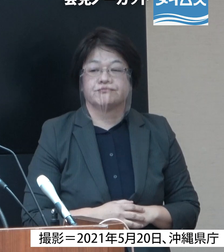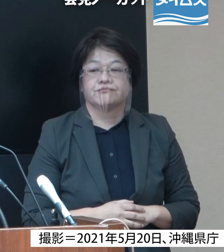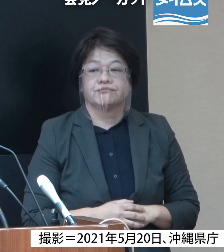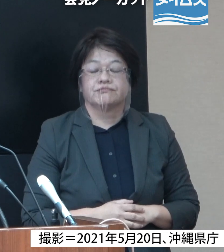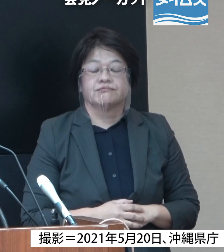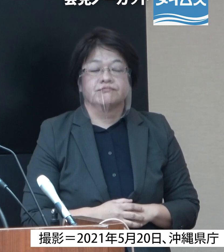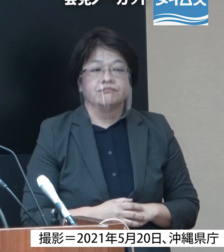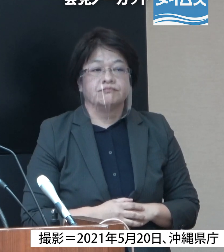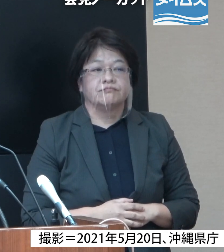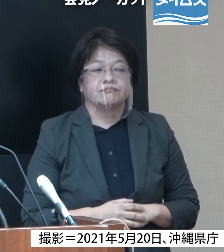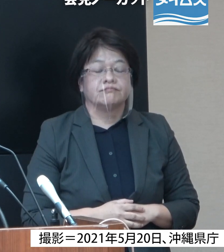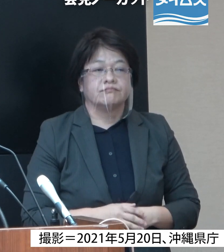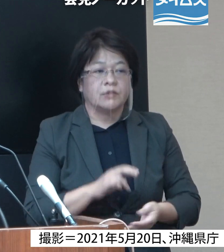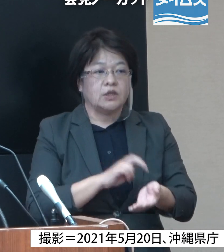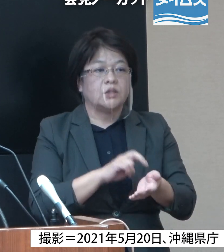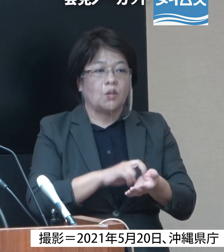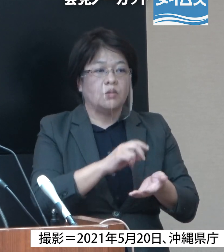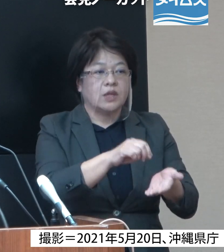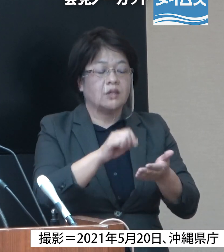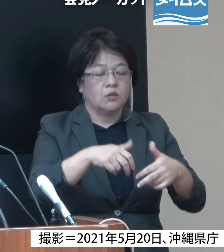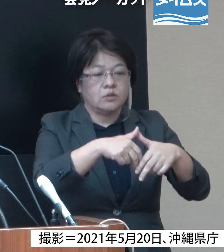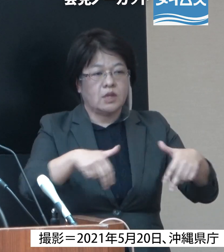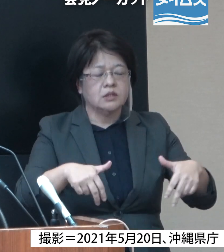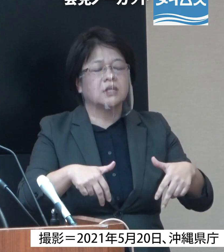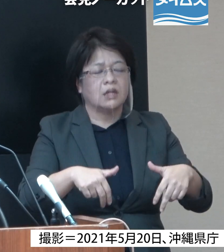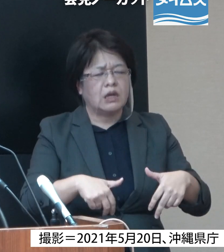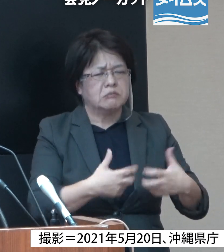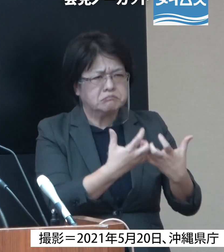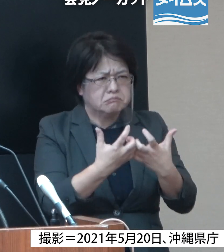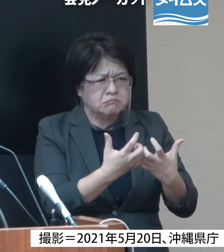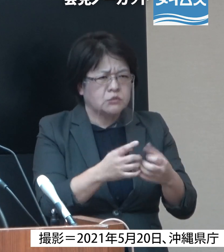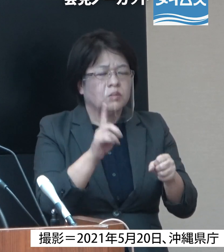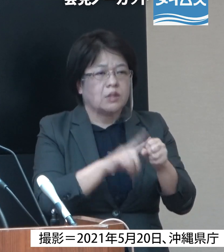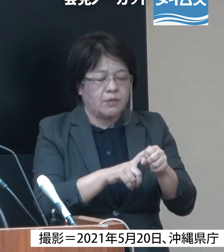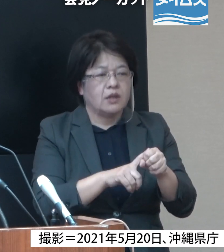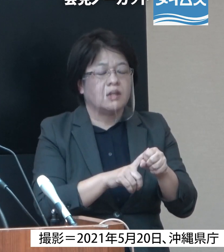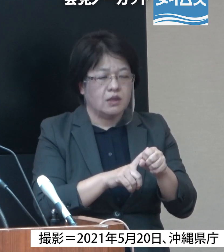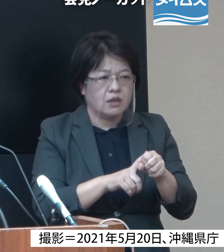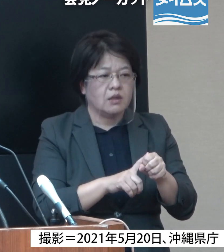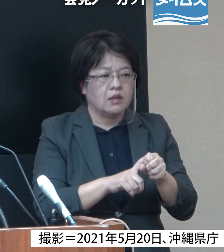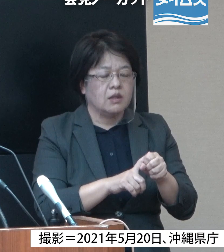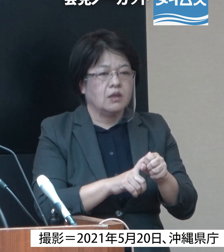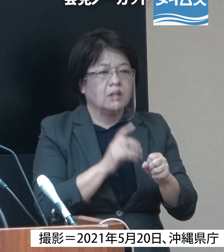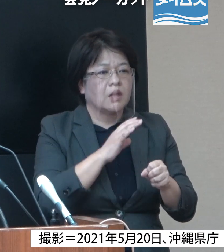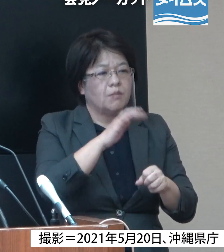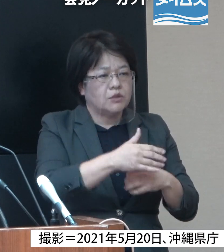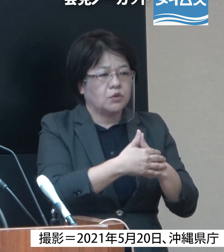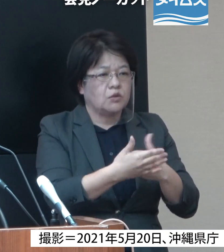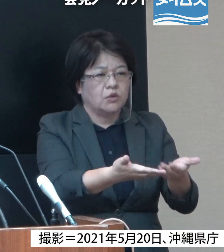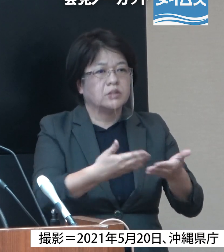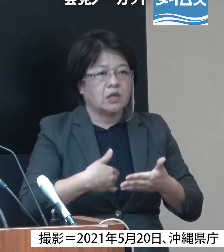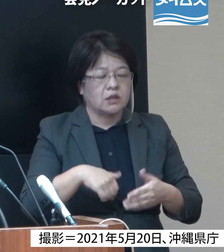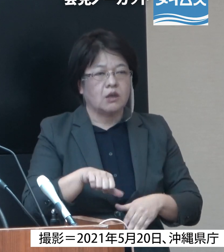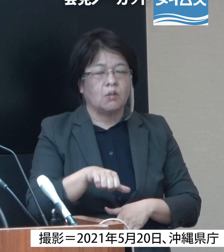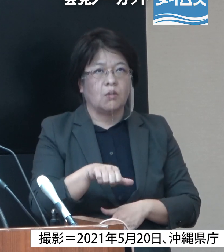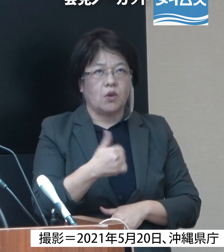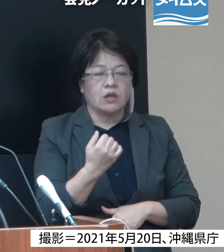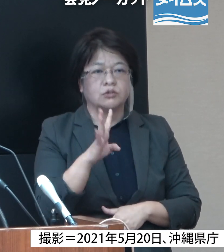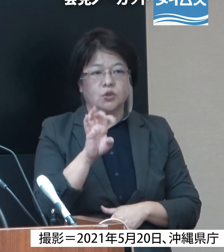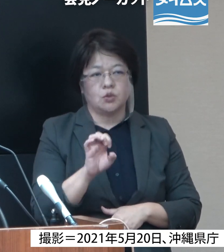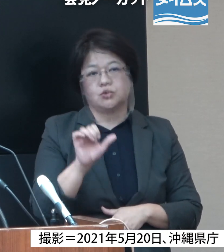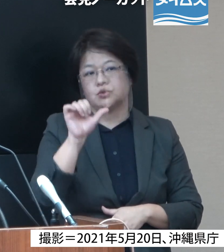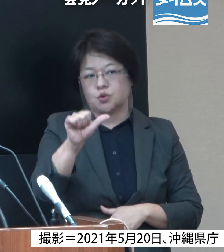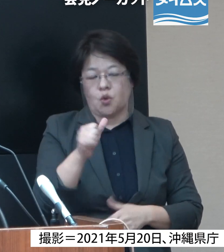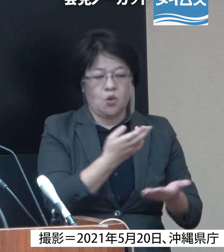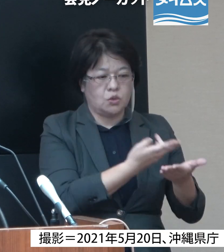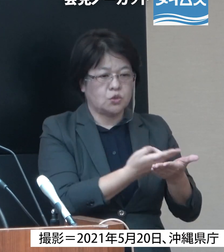さらに医療提供体制の逼迫に対応するため、医療機関のご協力をいただき545床まで病